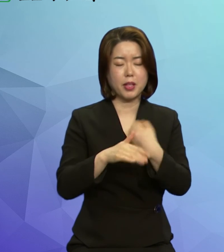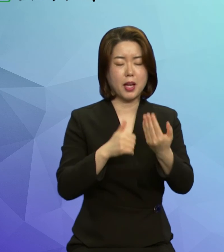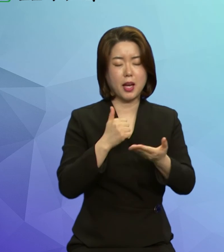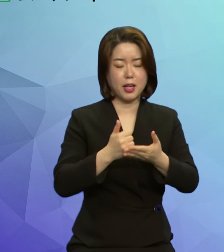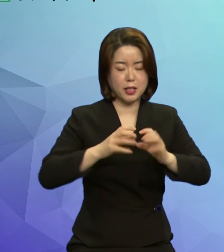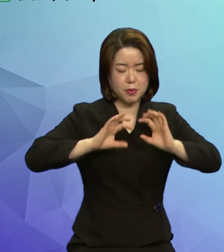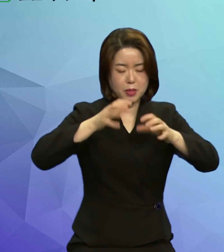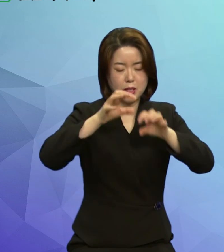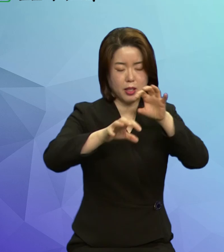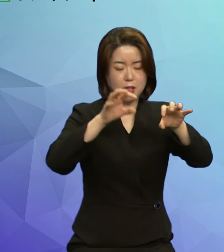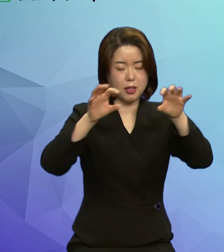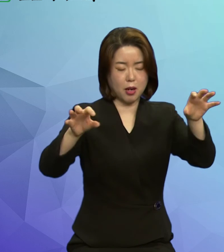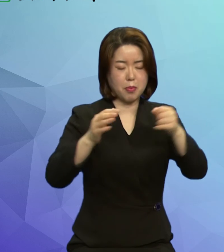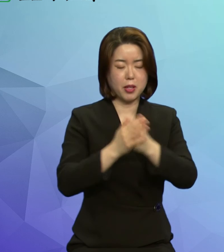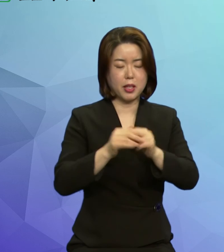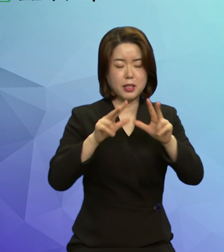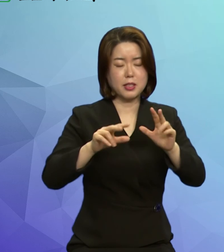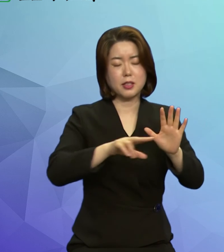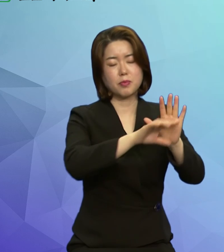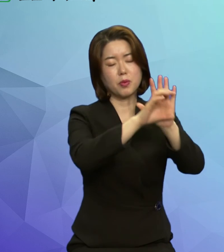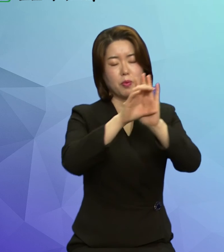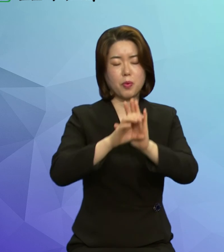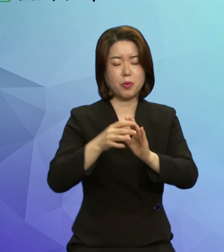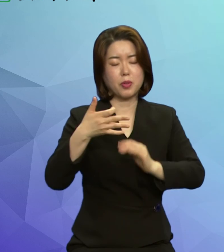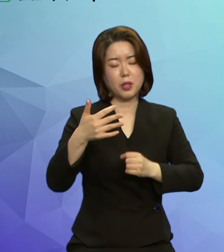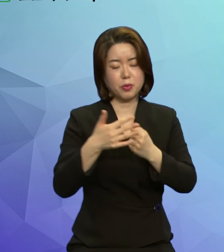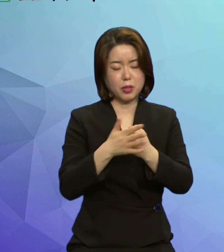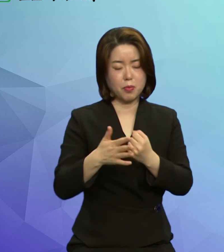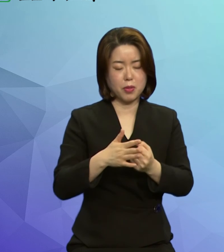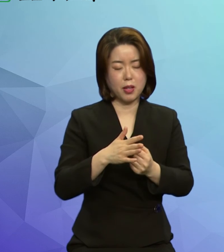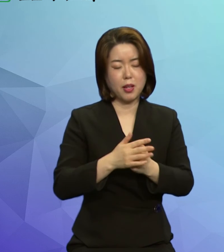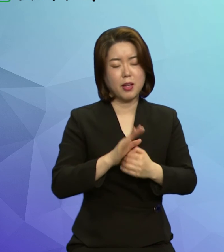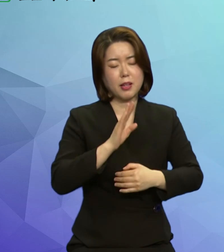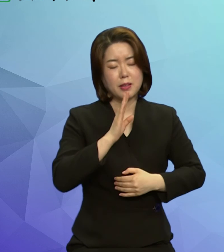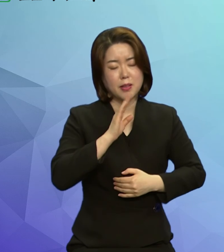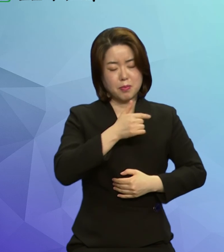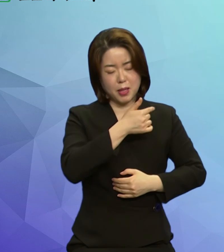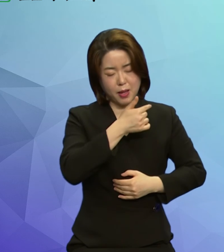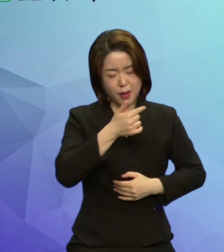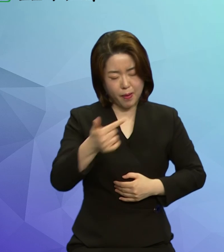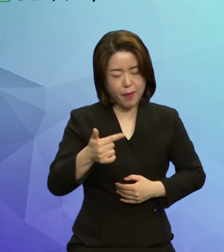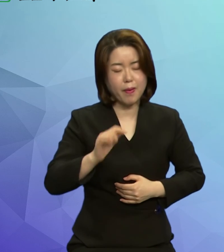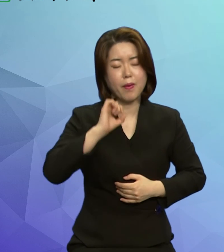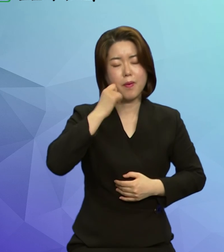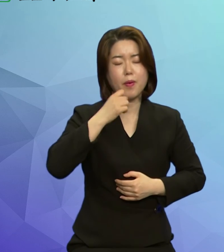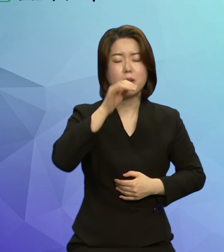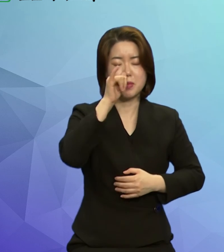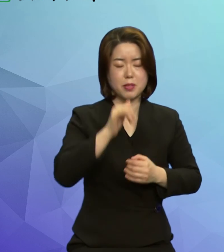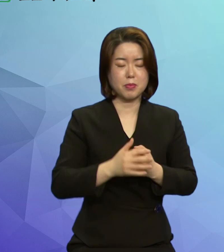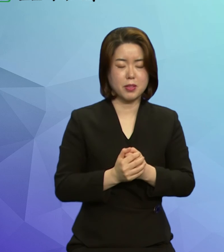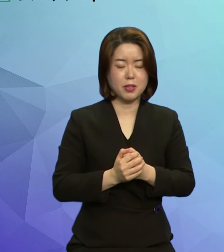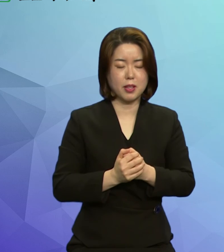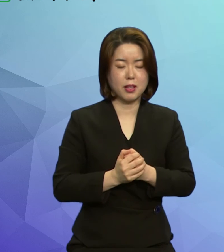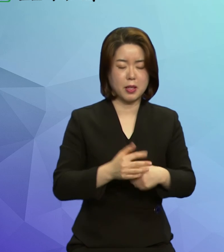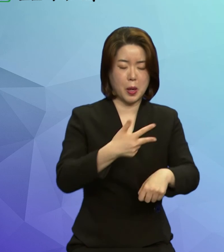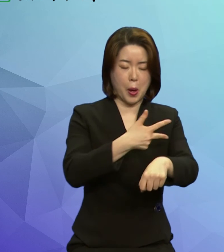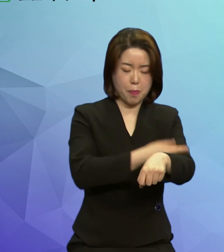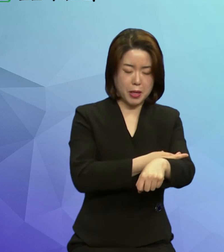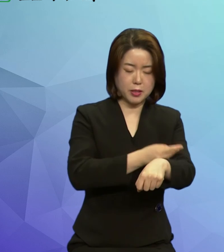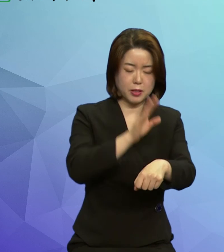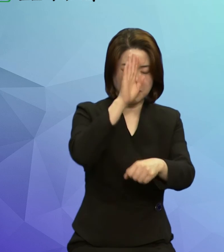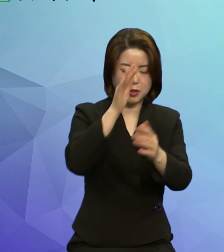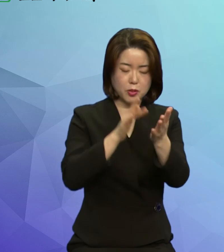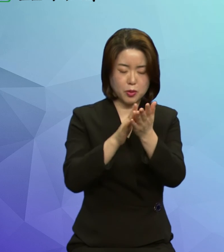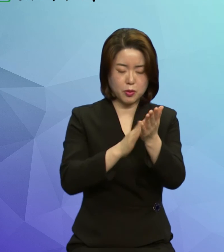세계 열방에 지금 코로나19로 인하여 말할 수 없이 큰 어려움에 처해져 있습니다. 백신과